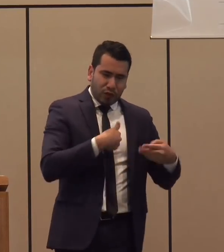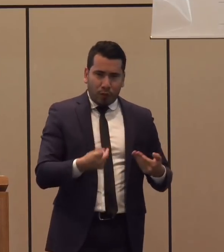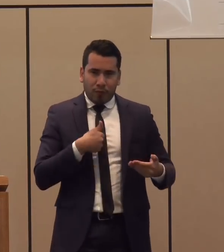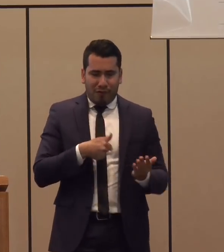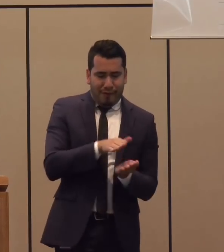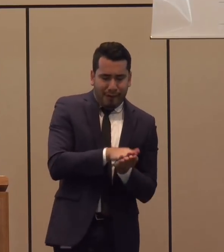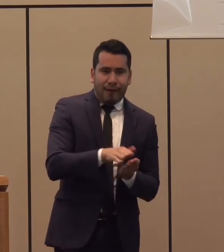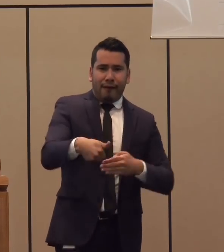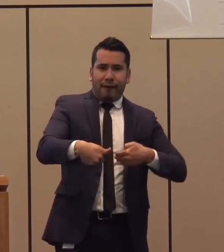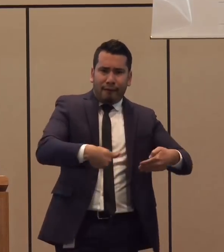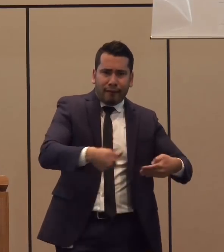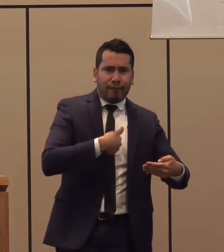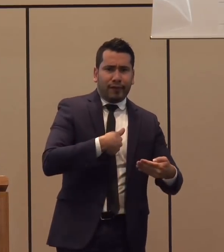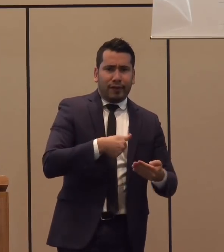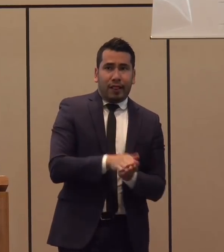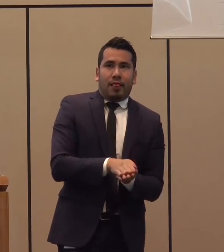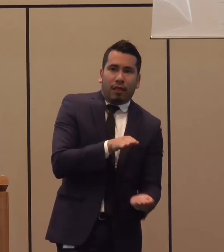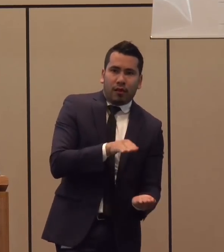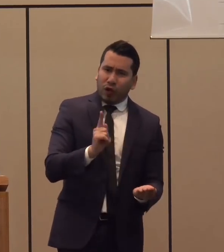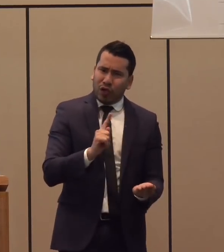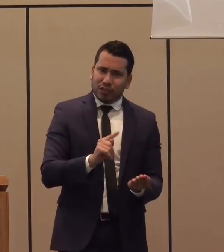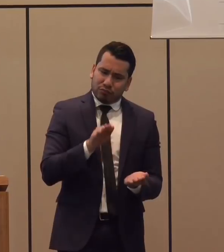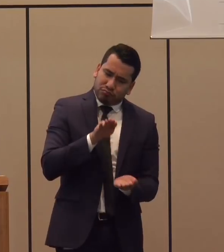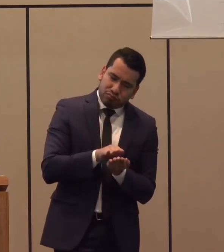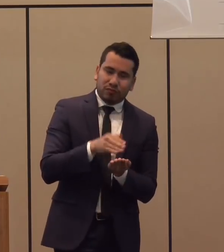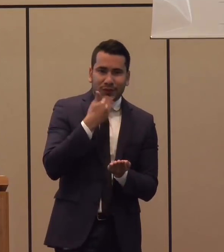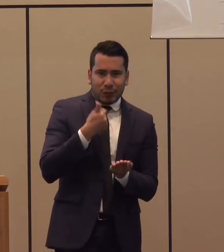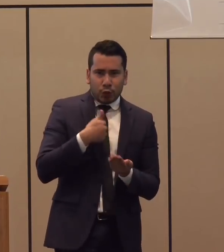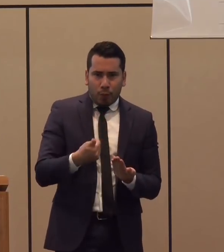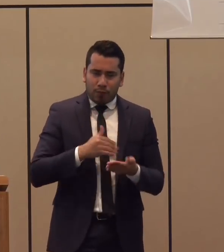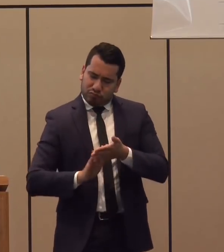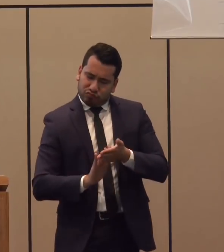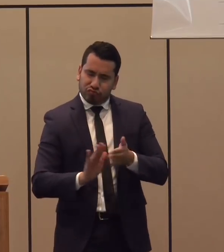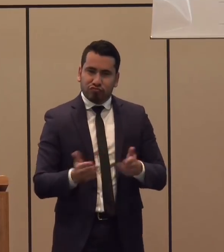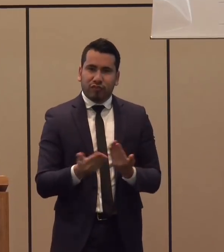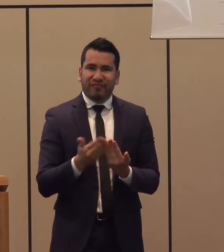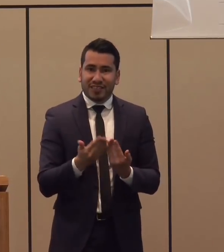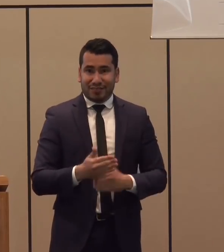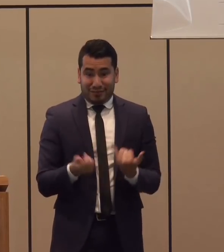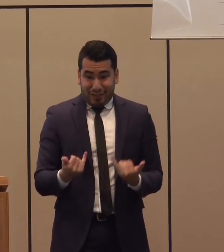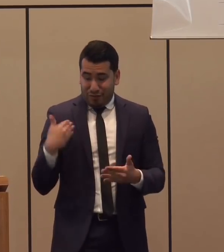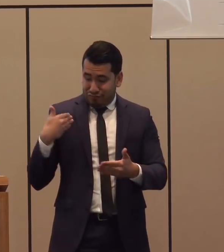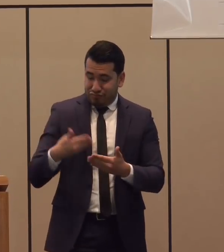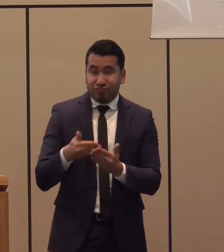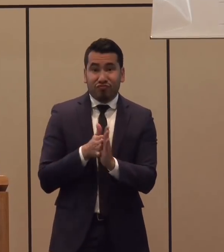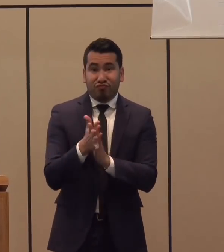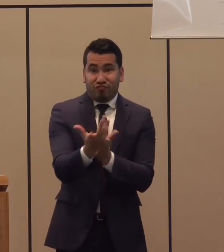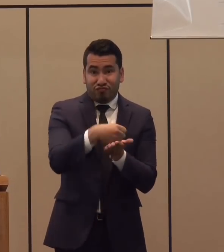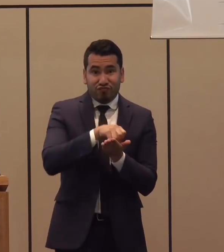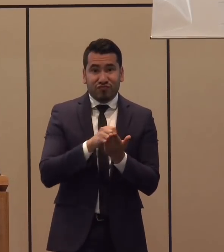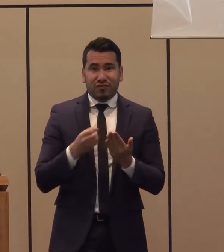trámites y hoy después de esta rendición de cuentas haremos el hace el segundo anuncio